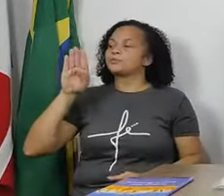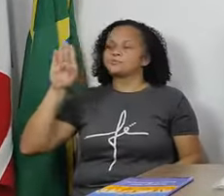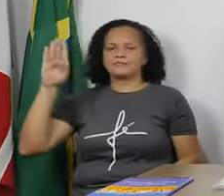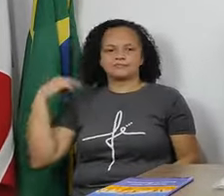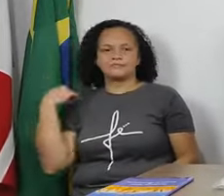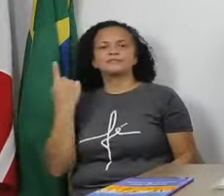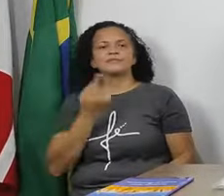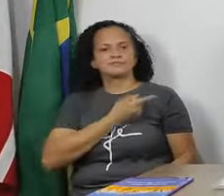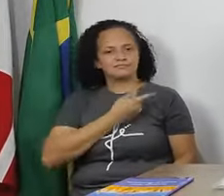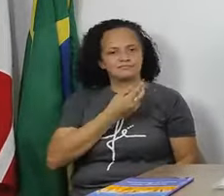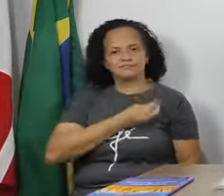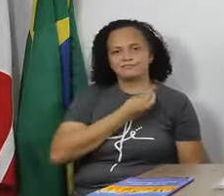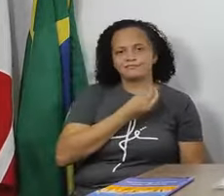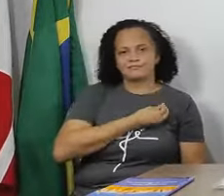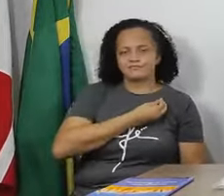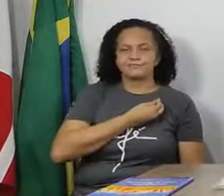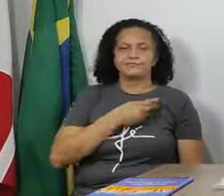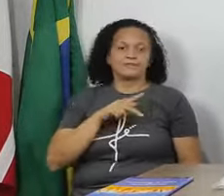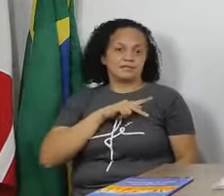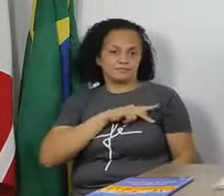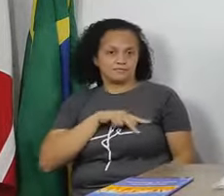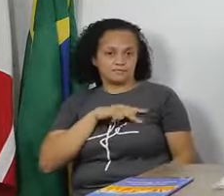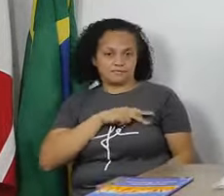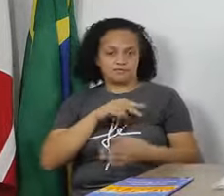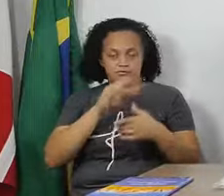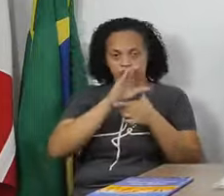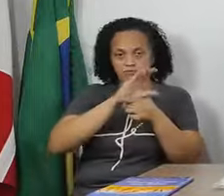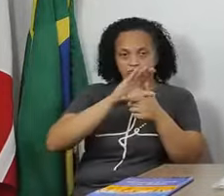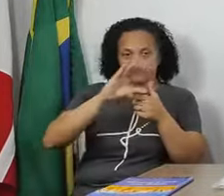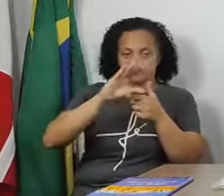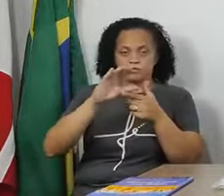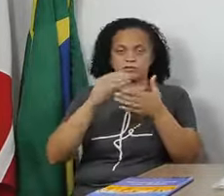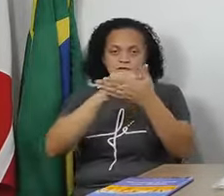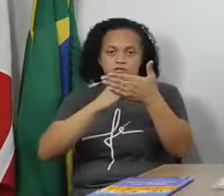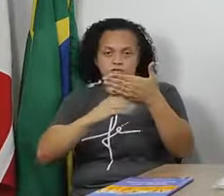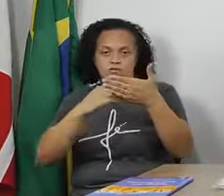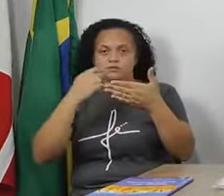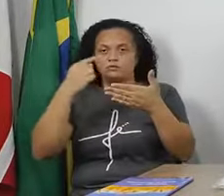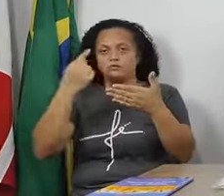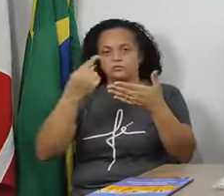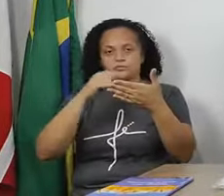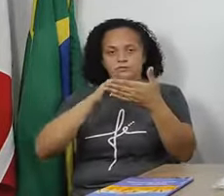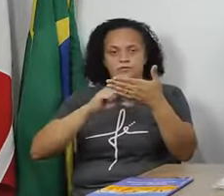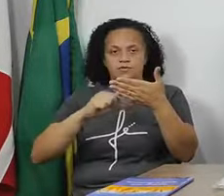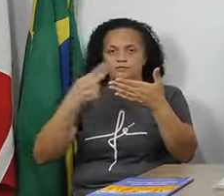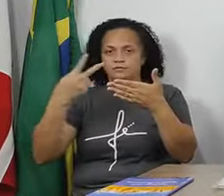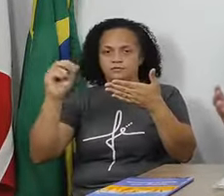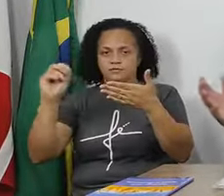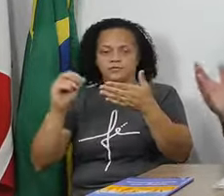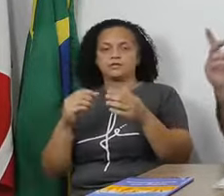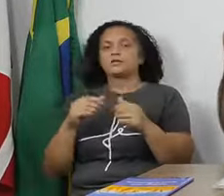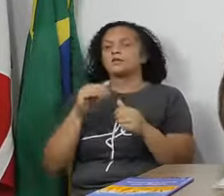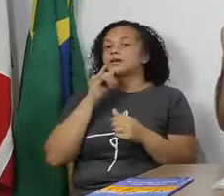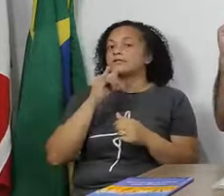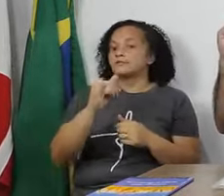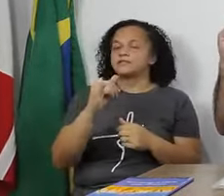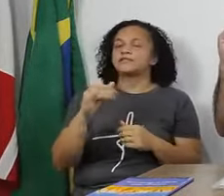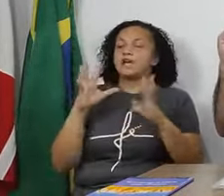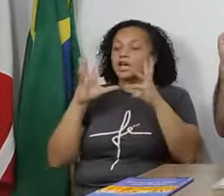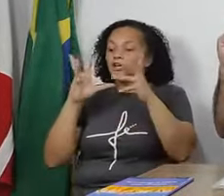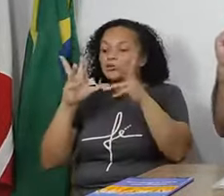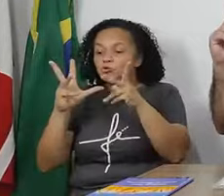E segundo a carta de Paulo aos Coríntios 1:20 diz que em todas as suas promessas nós temos dele